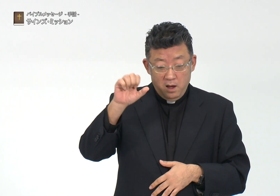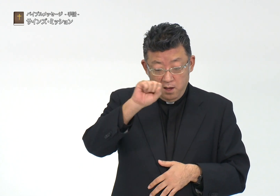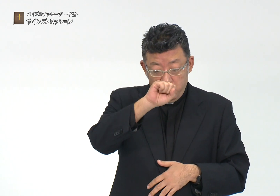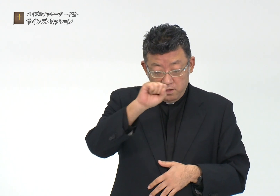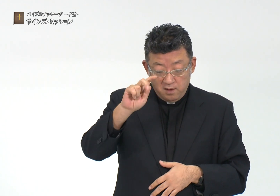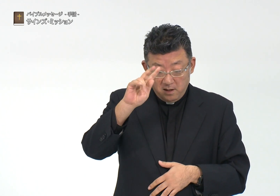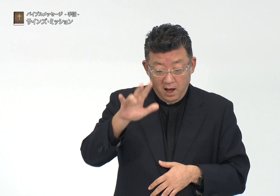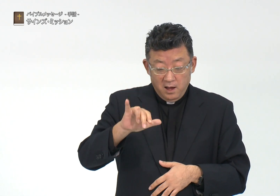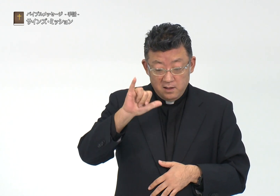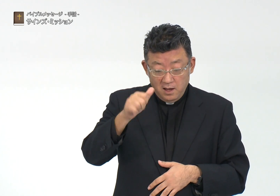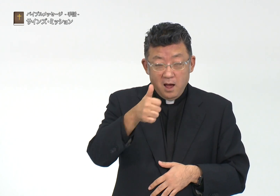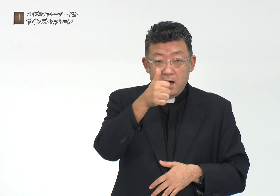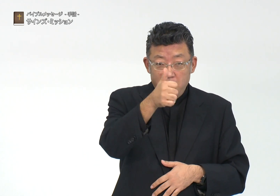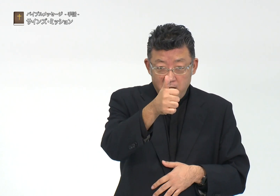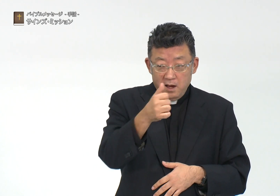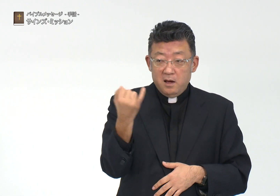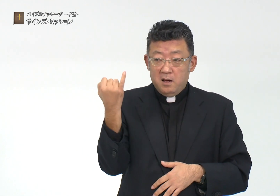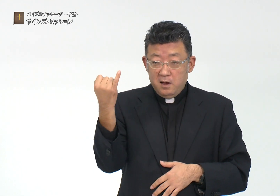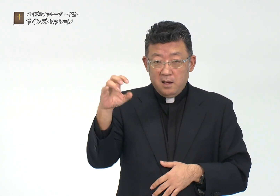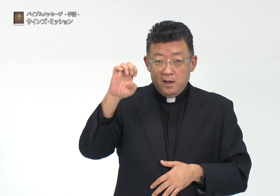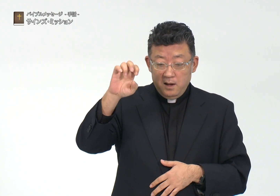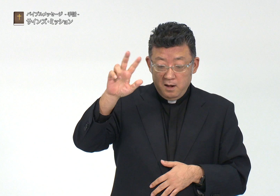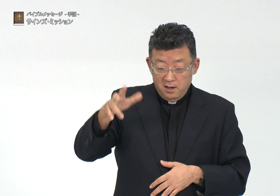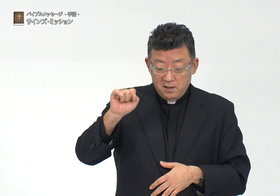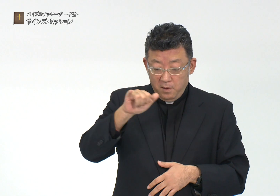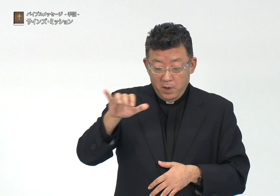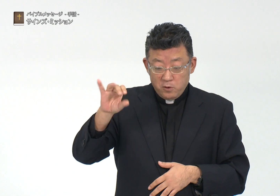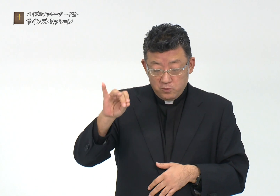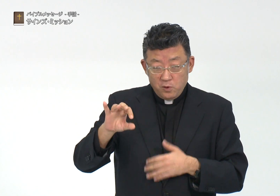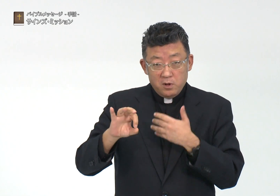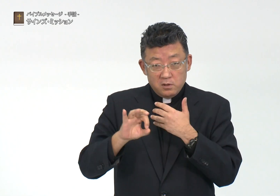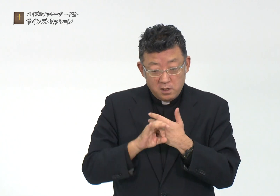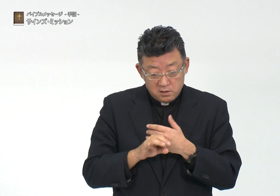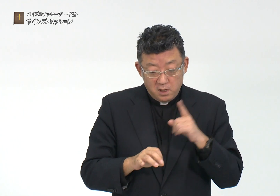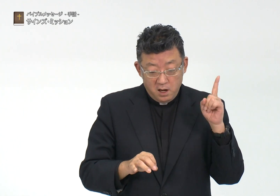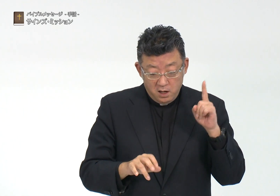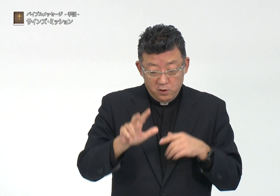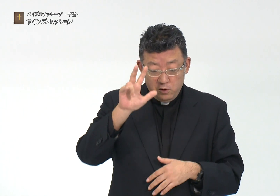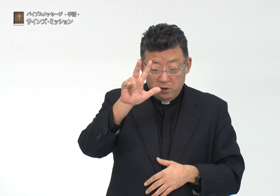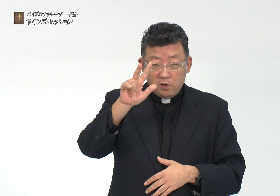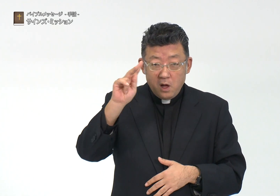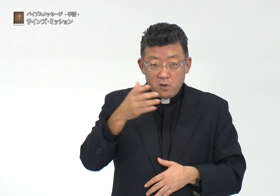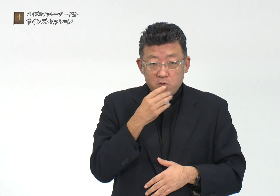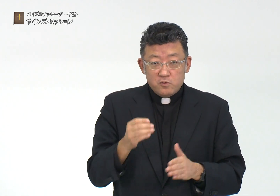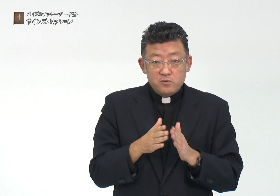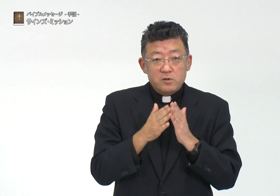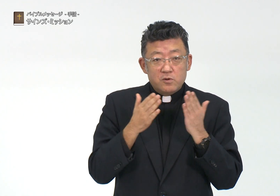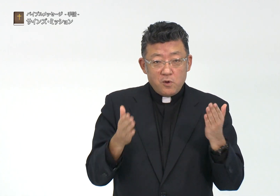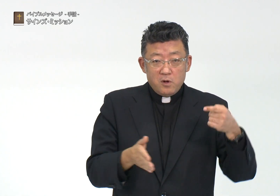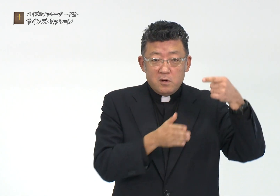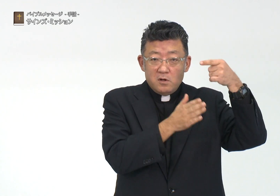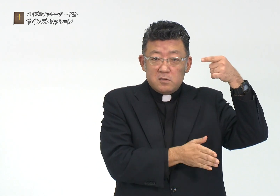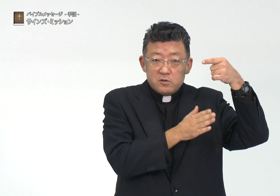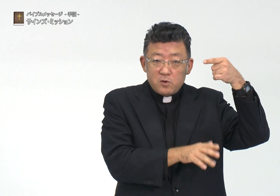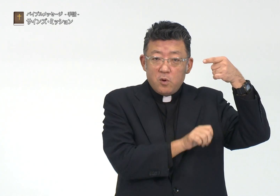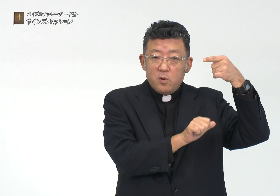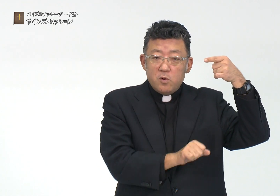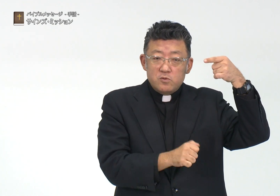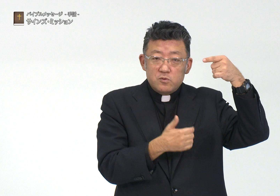の両親盛り後elisa 別の例ではルカの福音